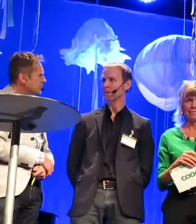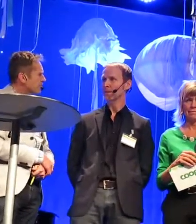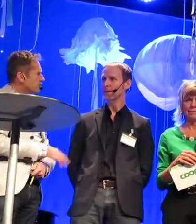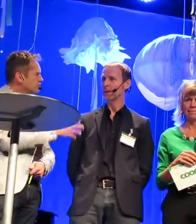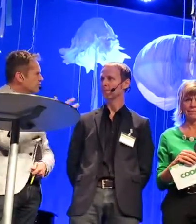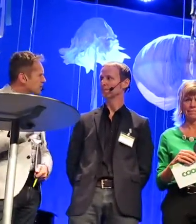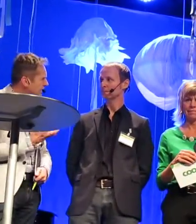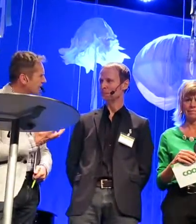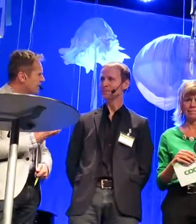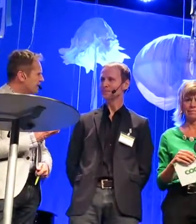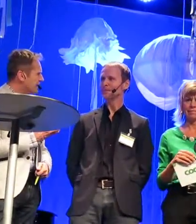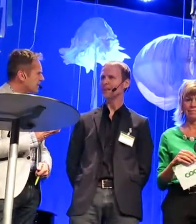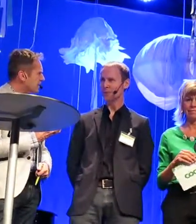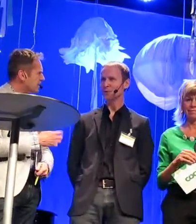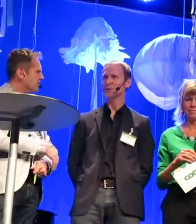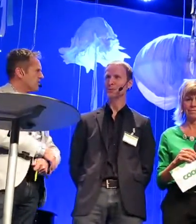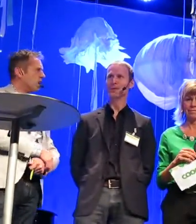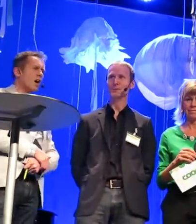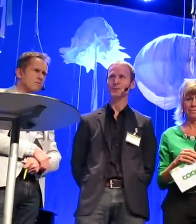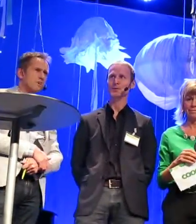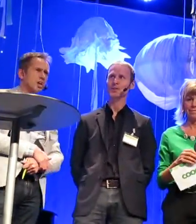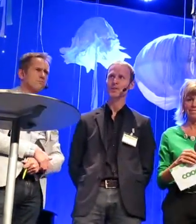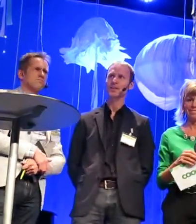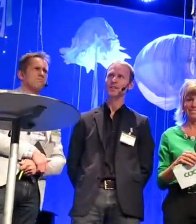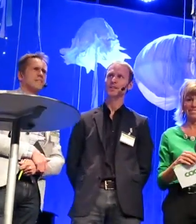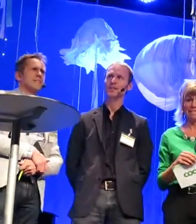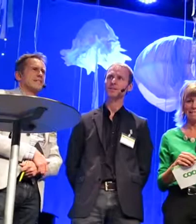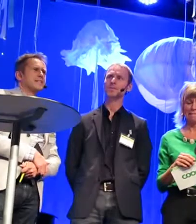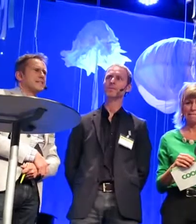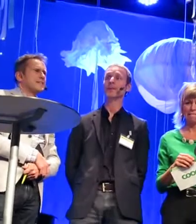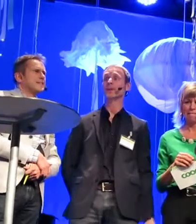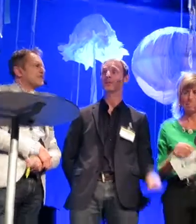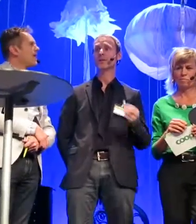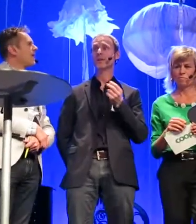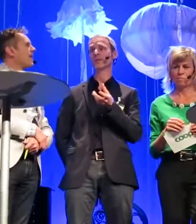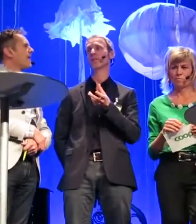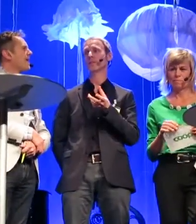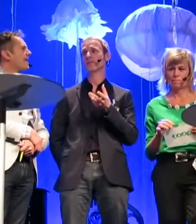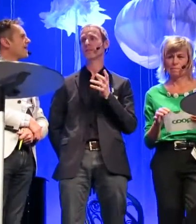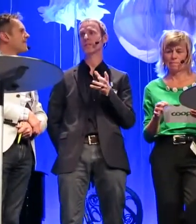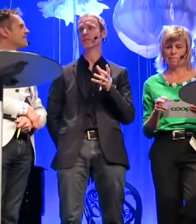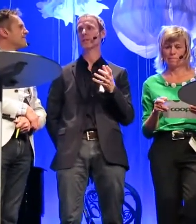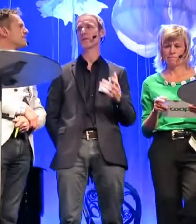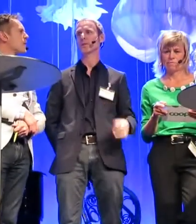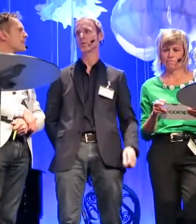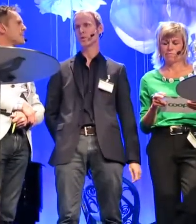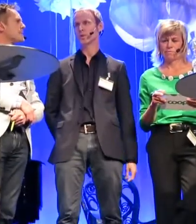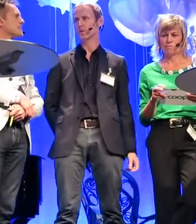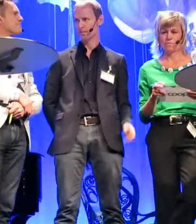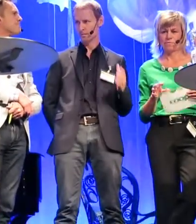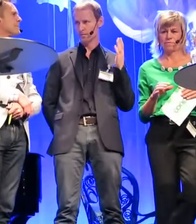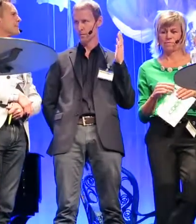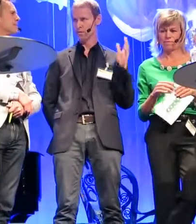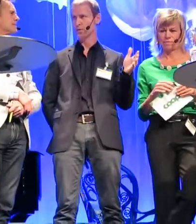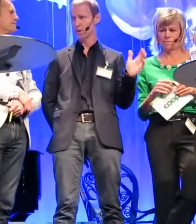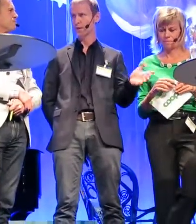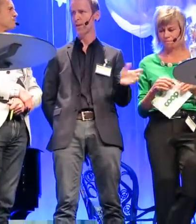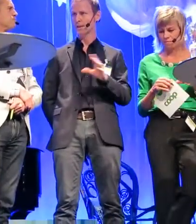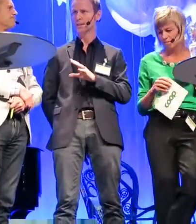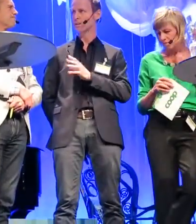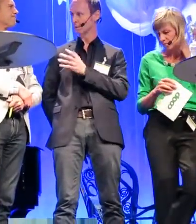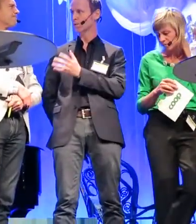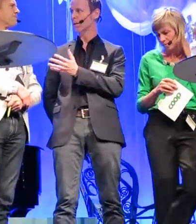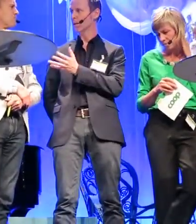här i det kan panelen. Tyst enhet, det kan vara så ibland också. Ja. Men det är ett viktigt exempel för vården. Vi går